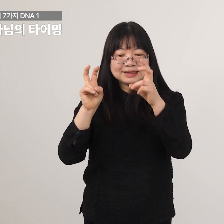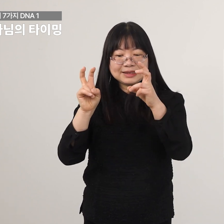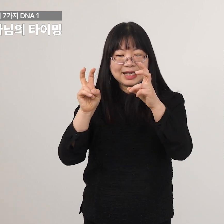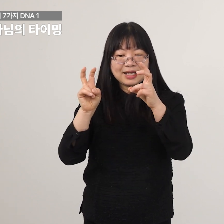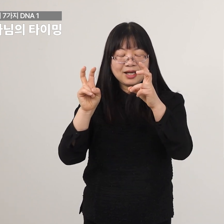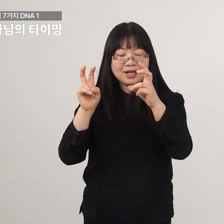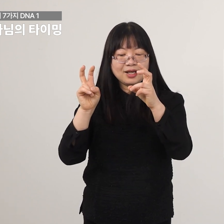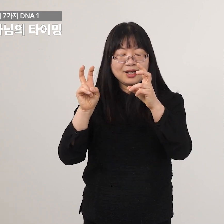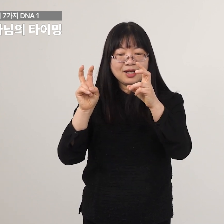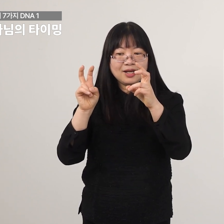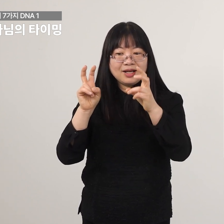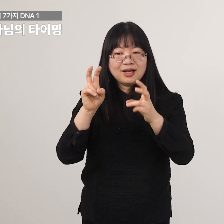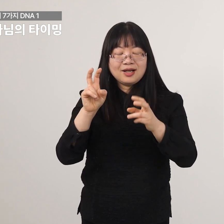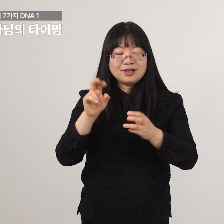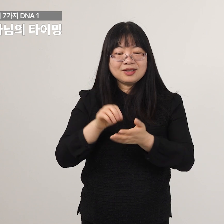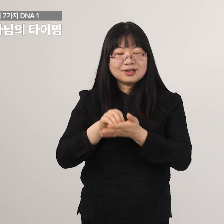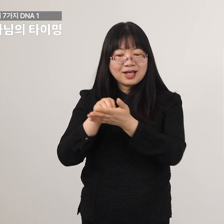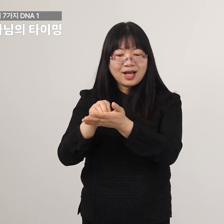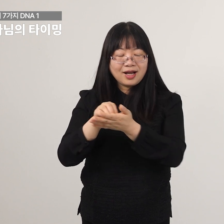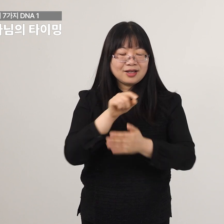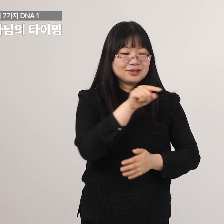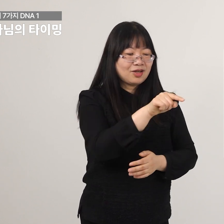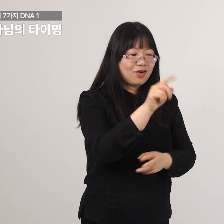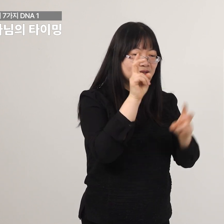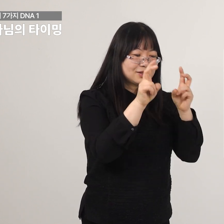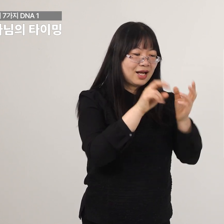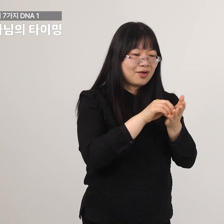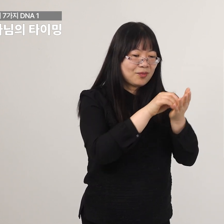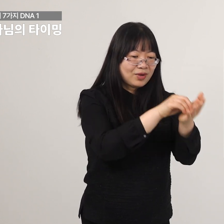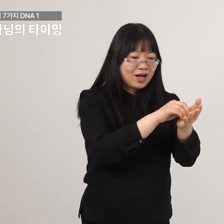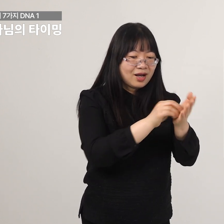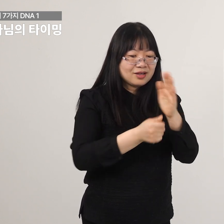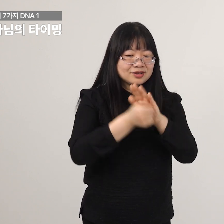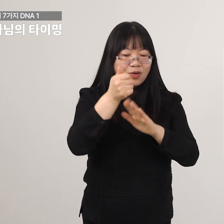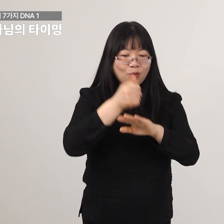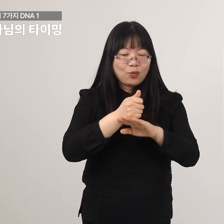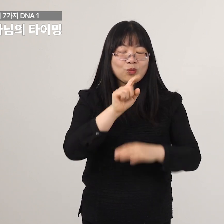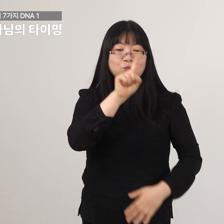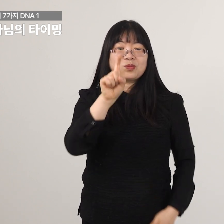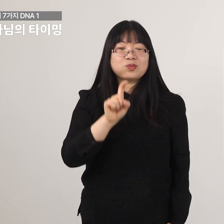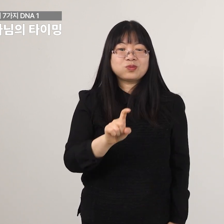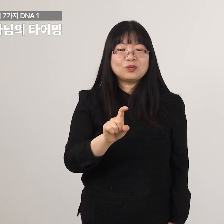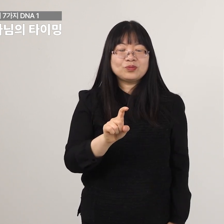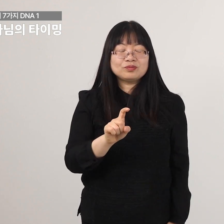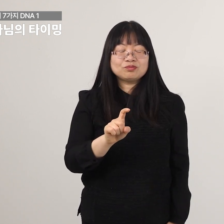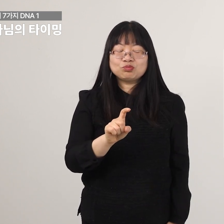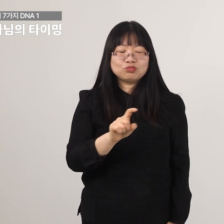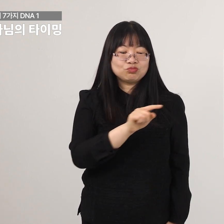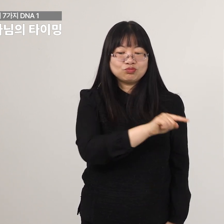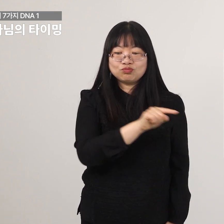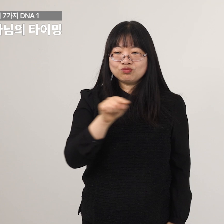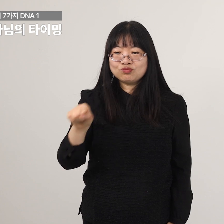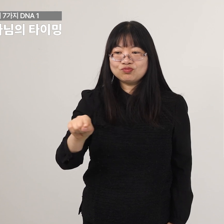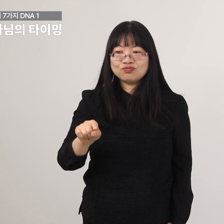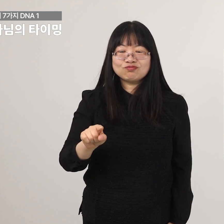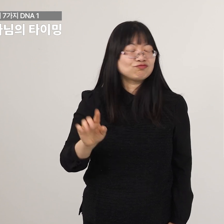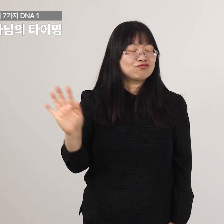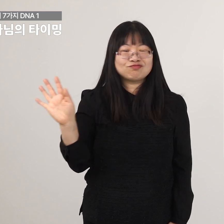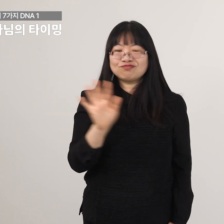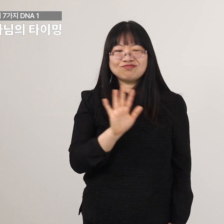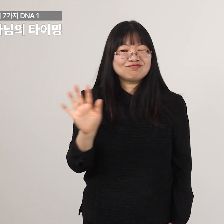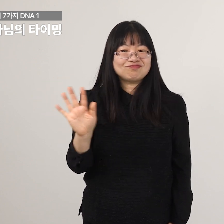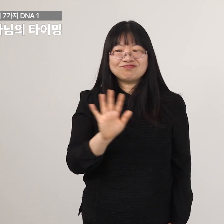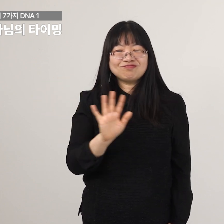가야 제가 성공할까요? 저 직장을 택해야 성공할까요? 그런 건 없어요.